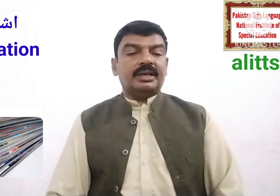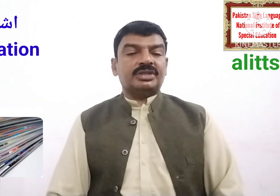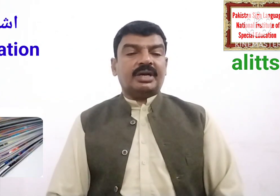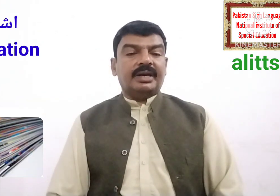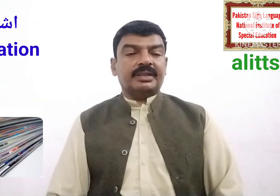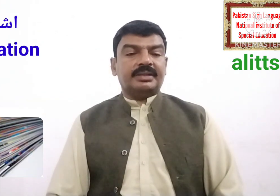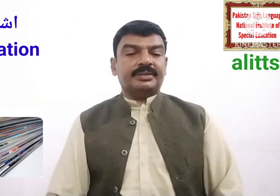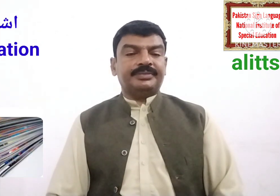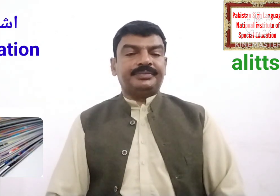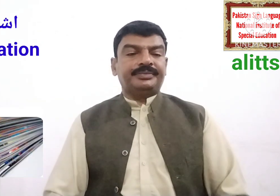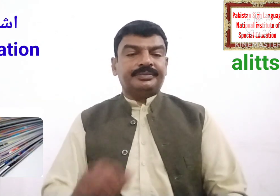ashaat,